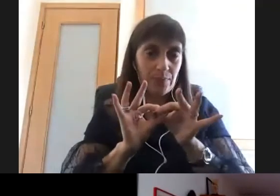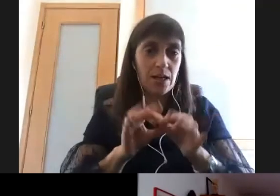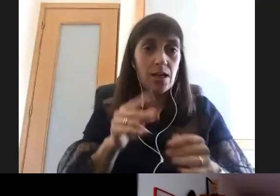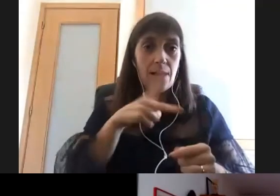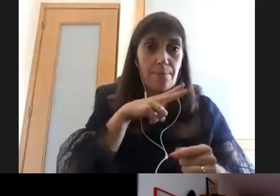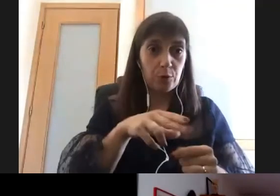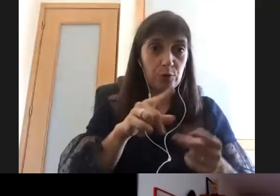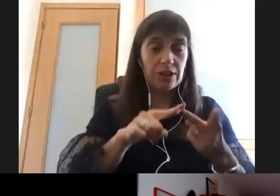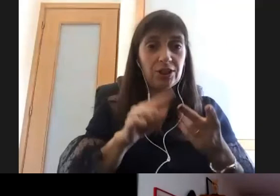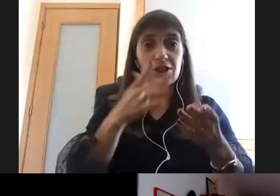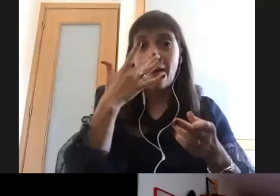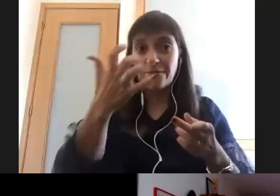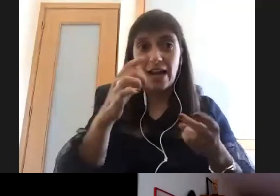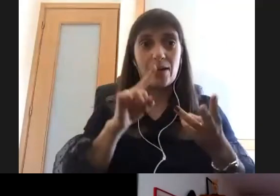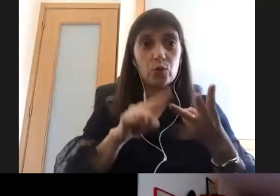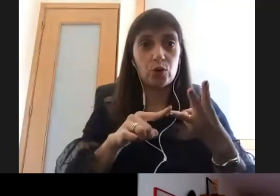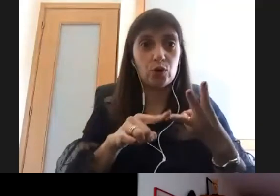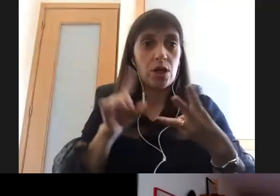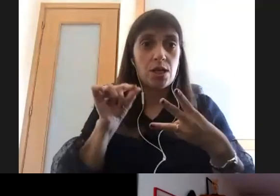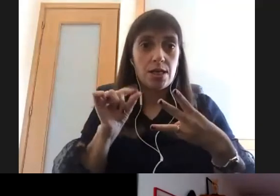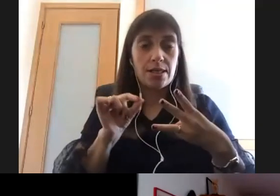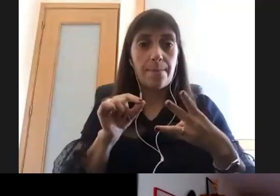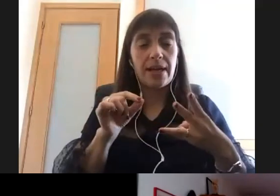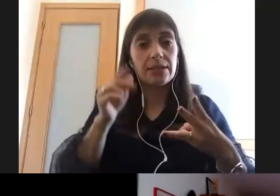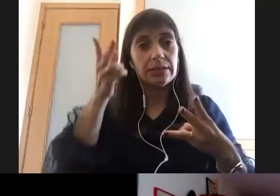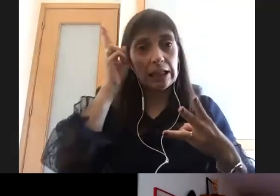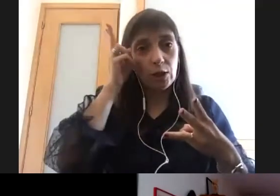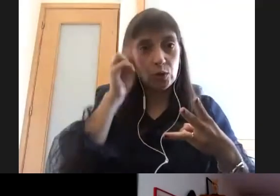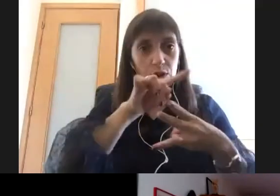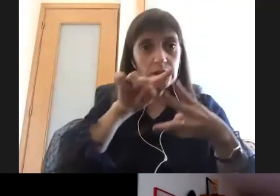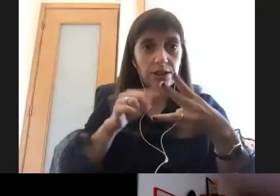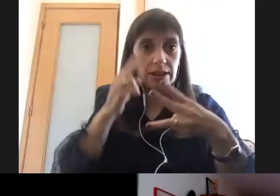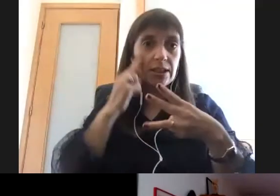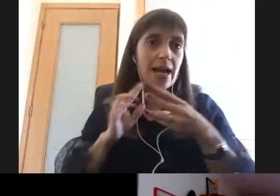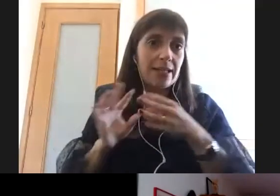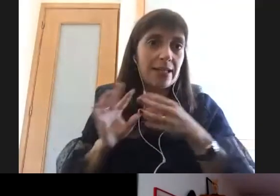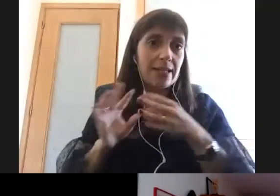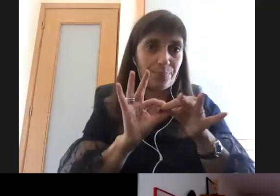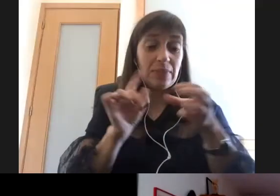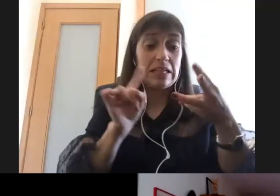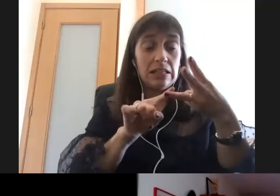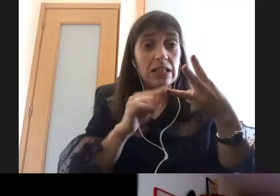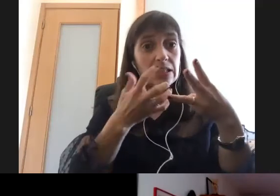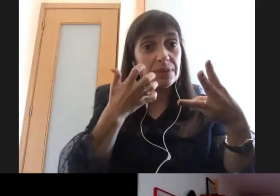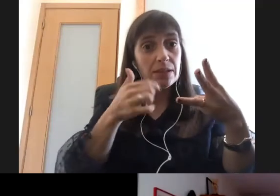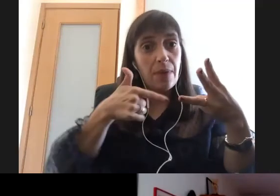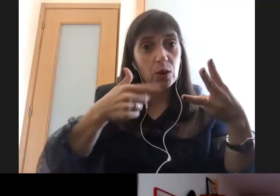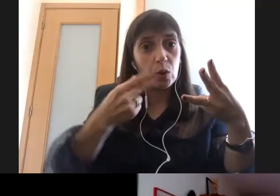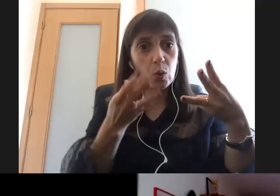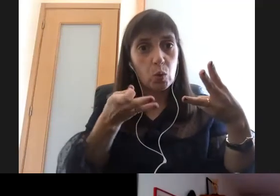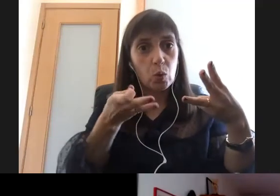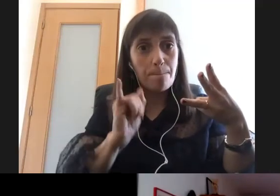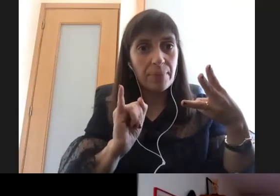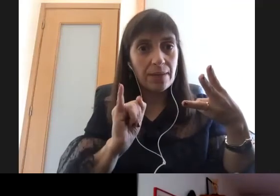portugueses, africanos e indígenas, principalmente tupis. E ele meio que celebrava disso,